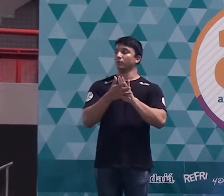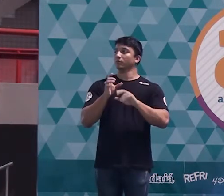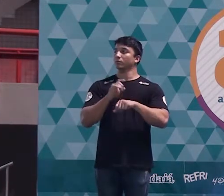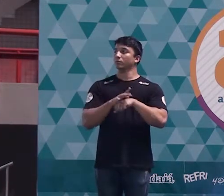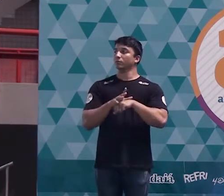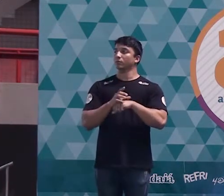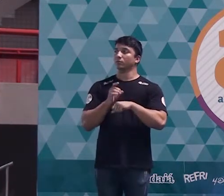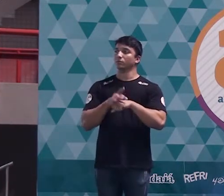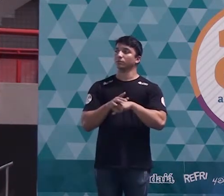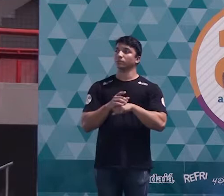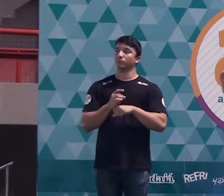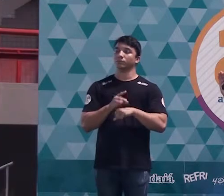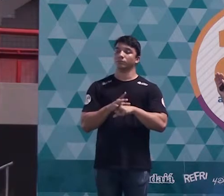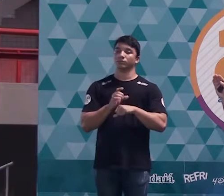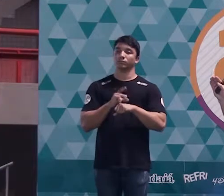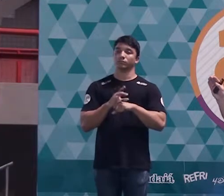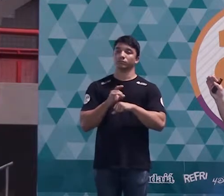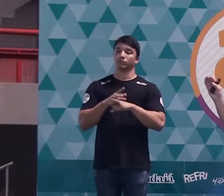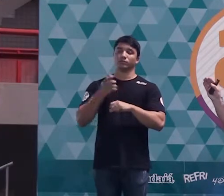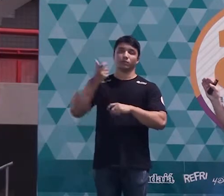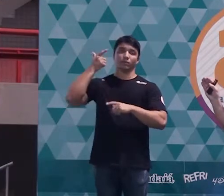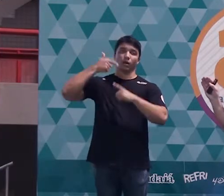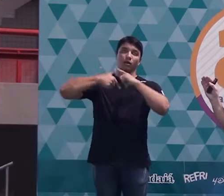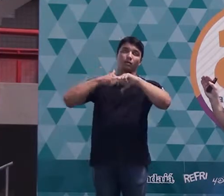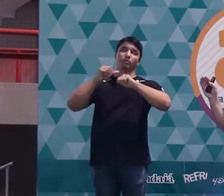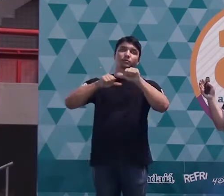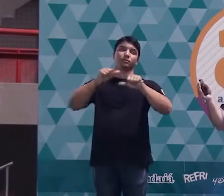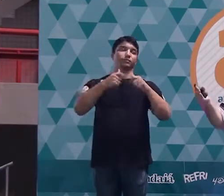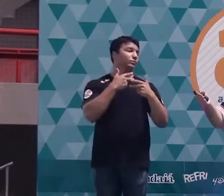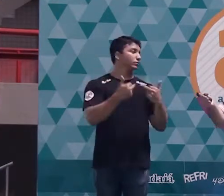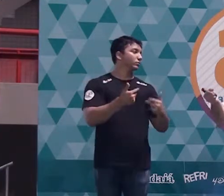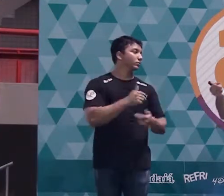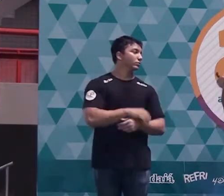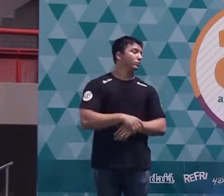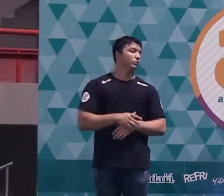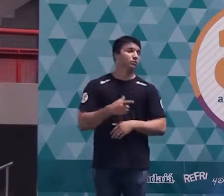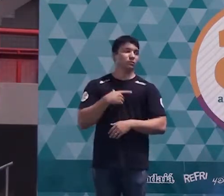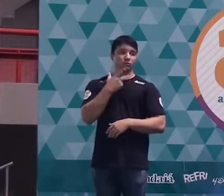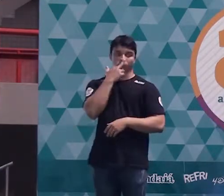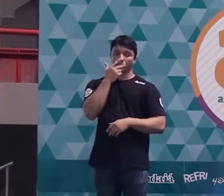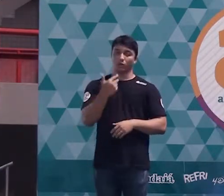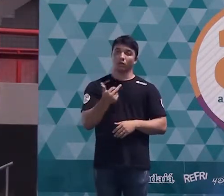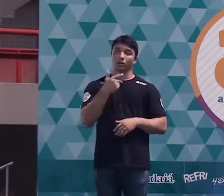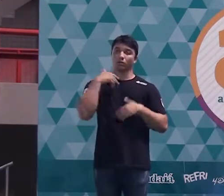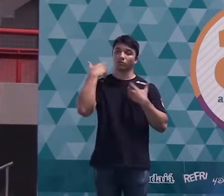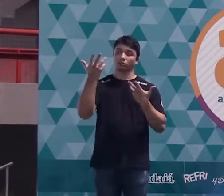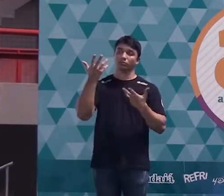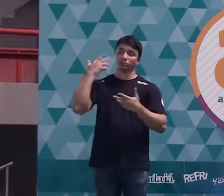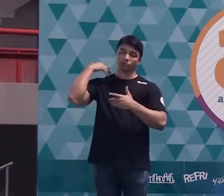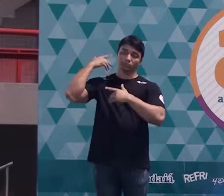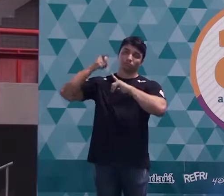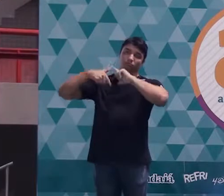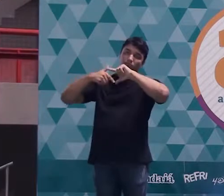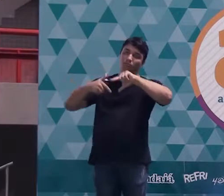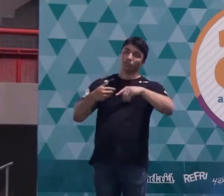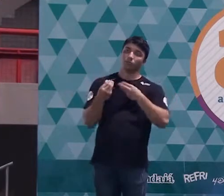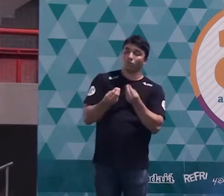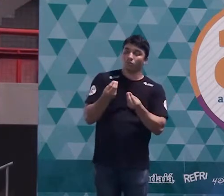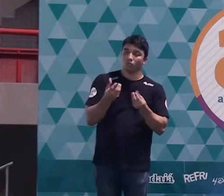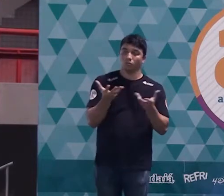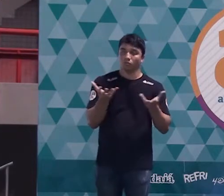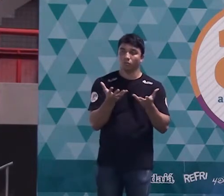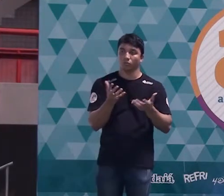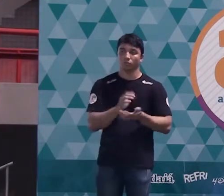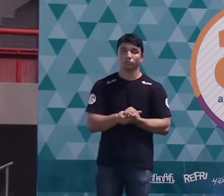já começa com antigamente, variedade linguística. Ele vai mostrar como era a língua antigamente e como é